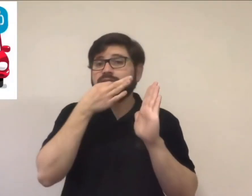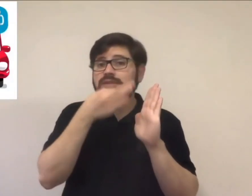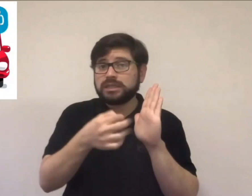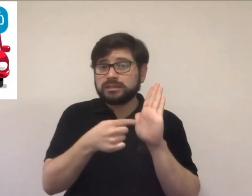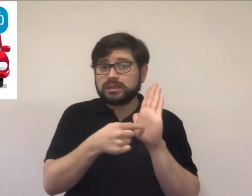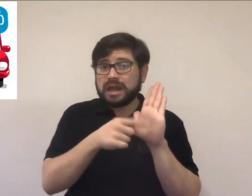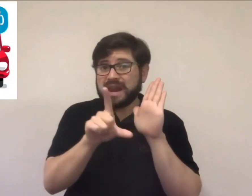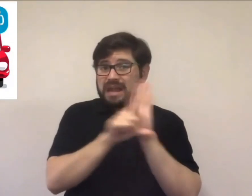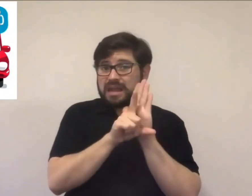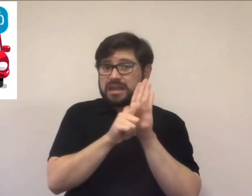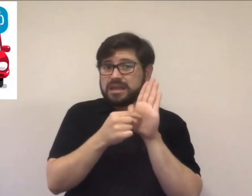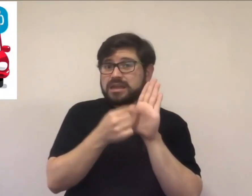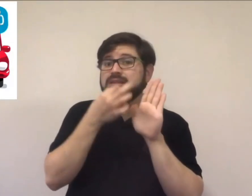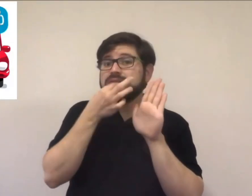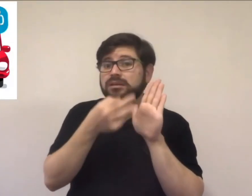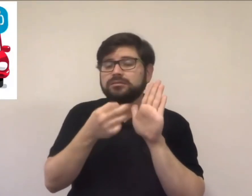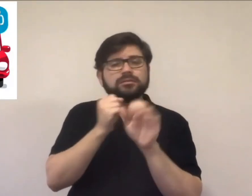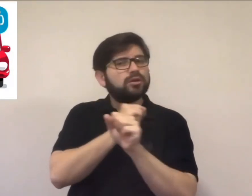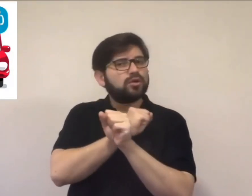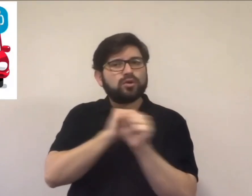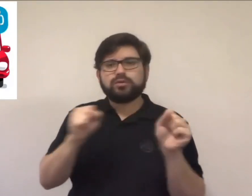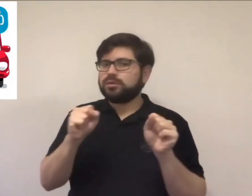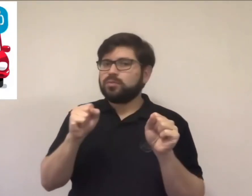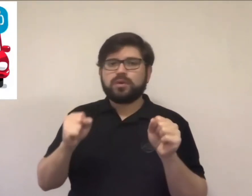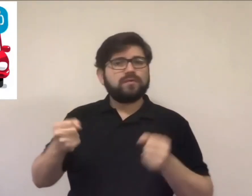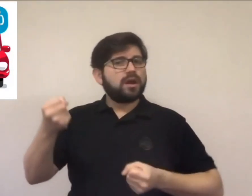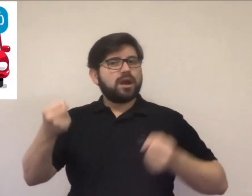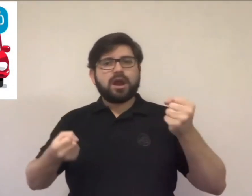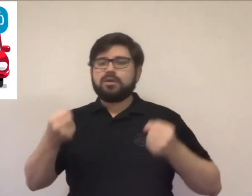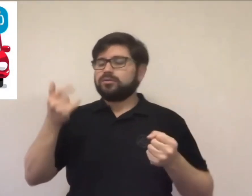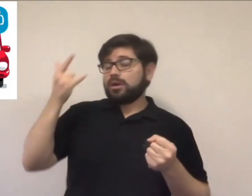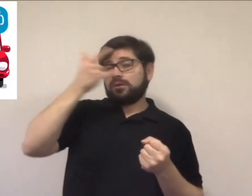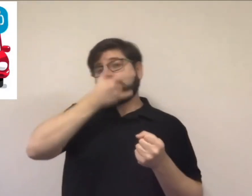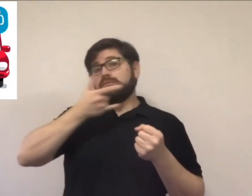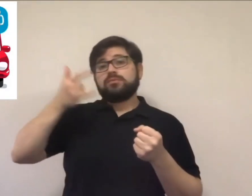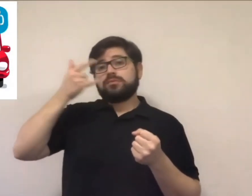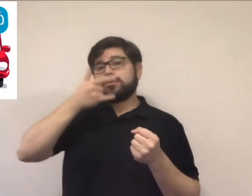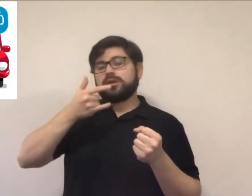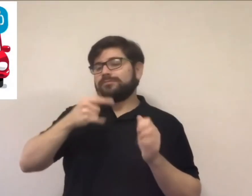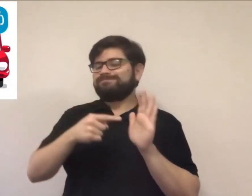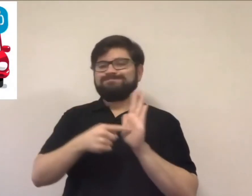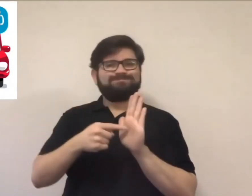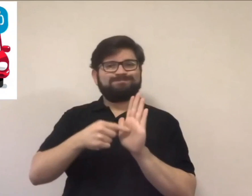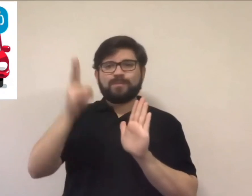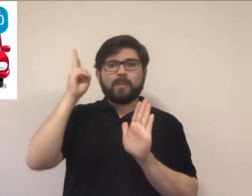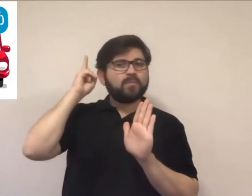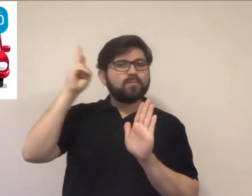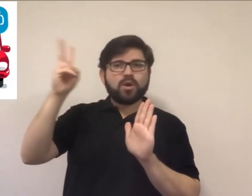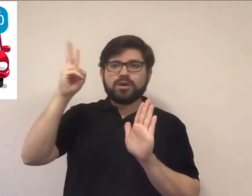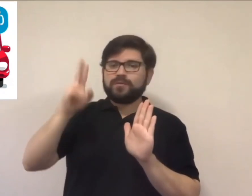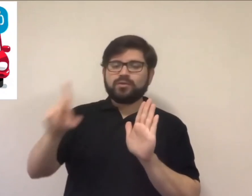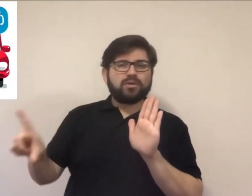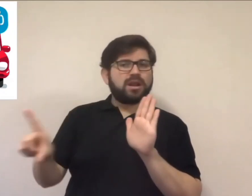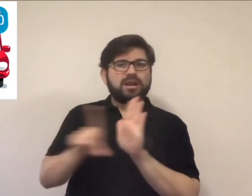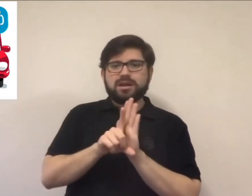ley? La ley dice que eso no se puede hacer. No puedes manejar si bebiste alcohol. Está